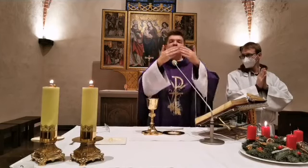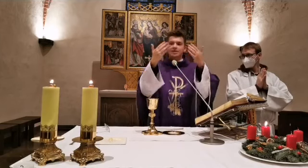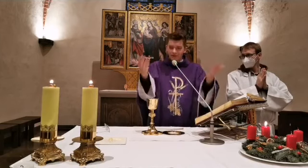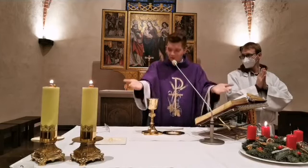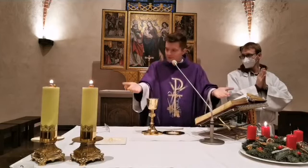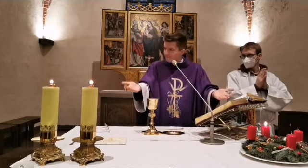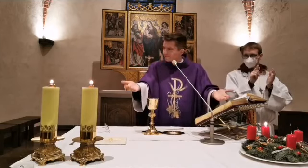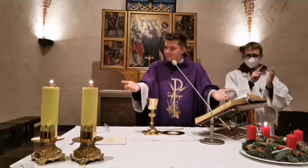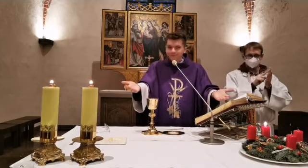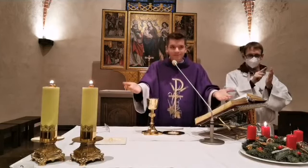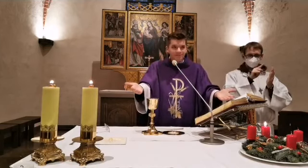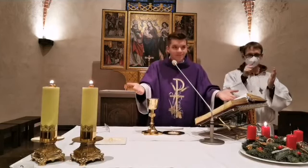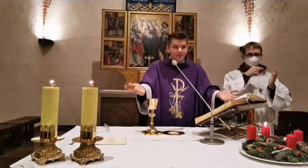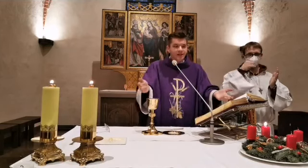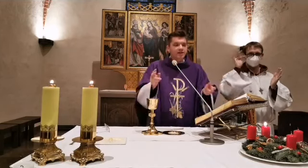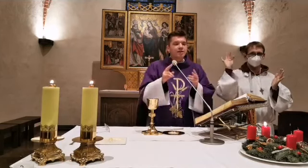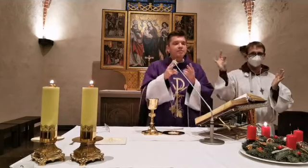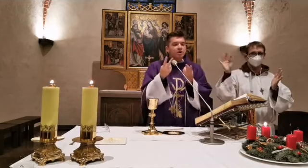zawsze będzie z Wami.